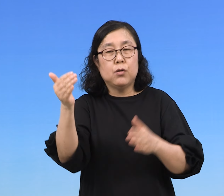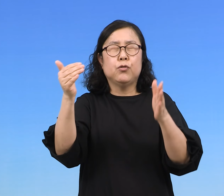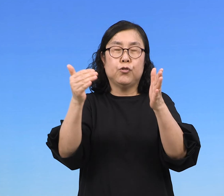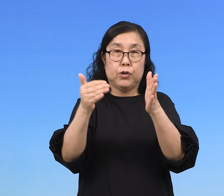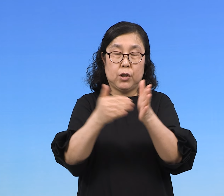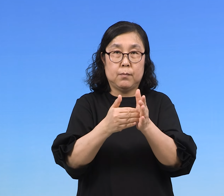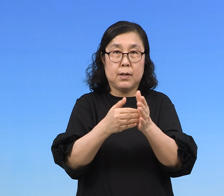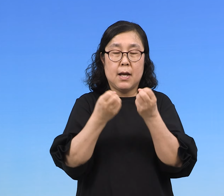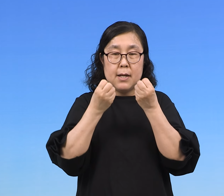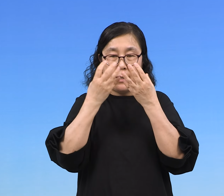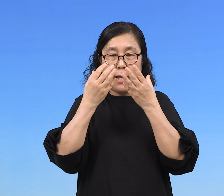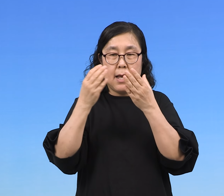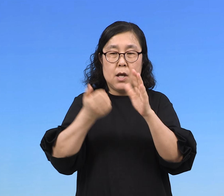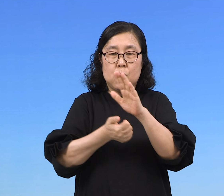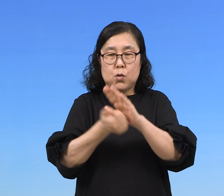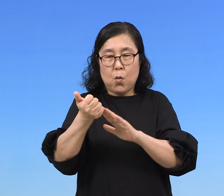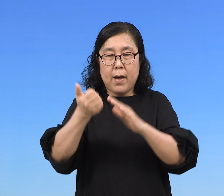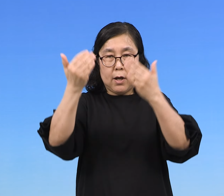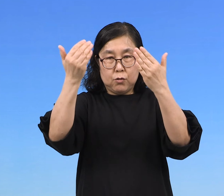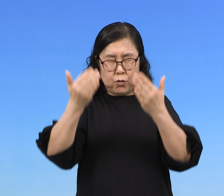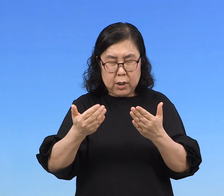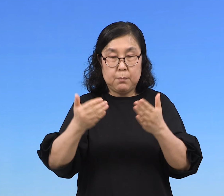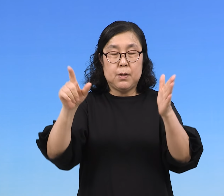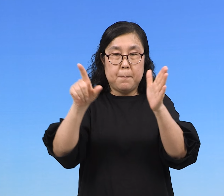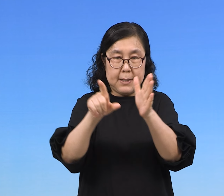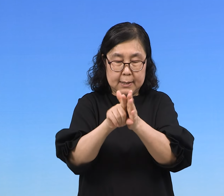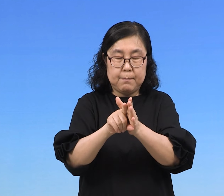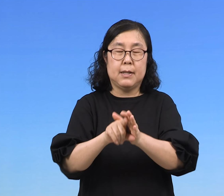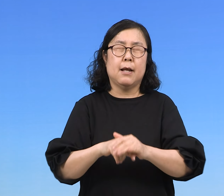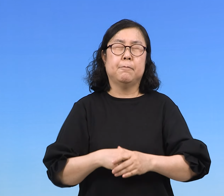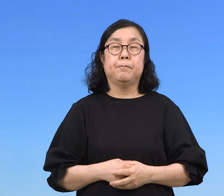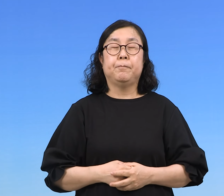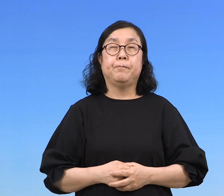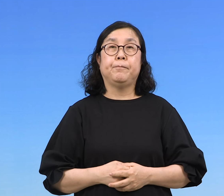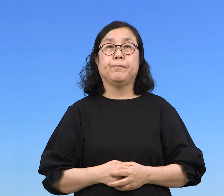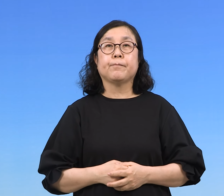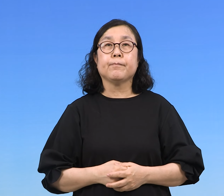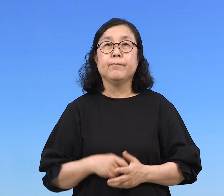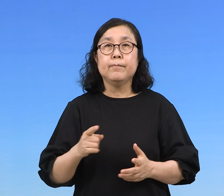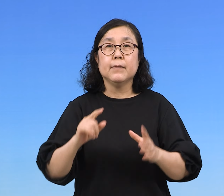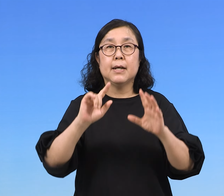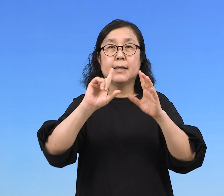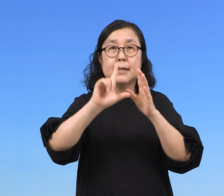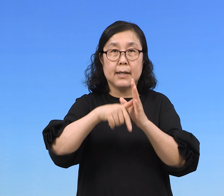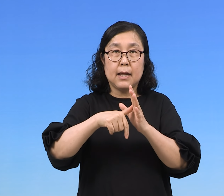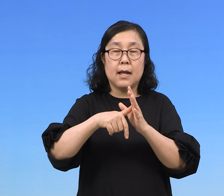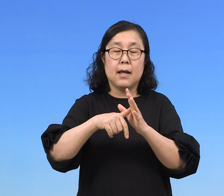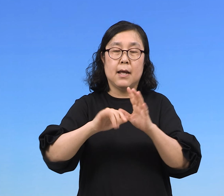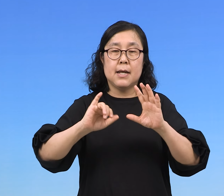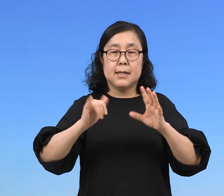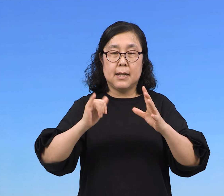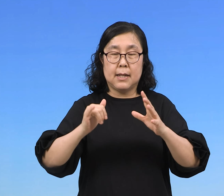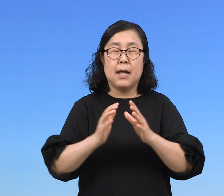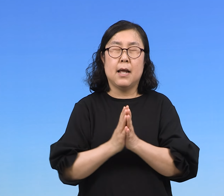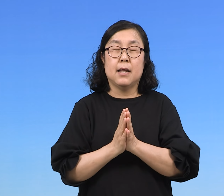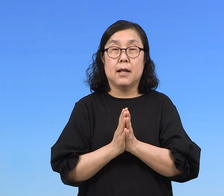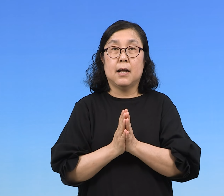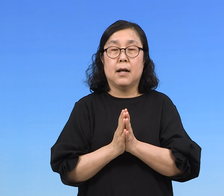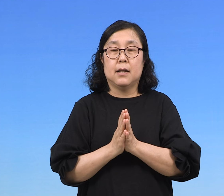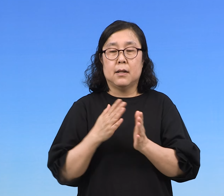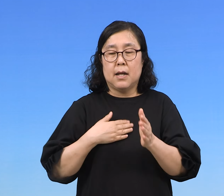나타나시사 새 소망 주심을 믿사옵나이다. 여러분, 우리 세대와 우리 그